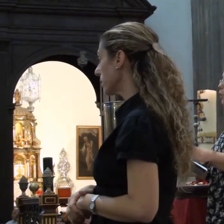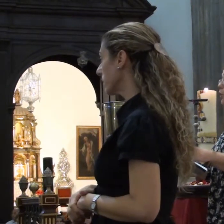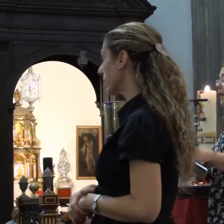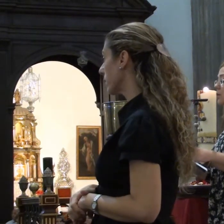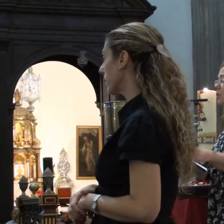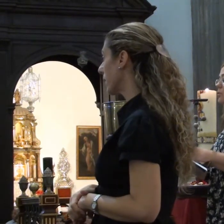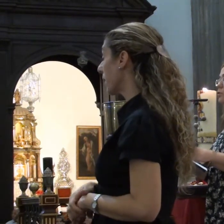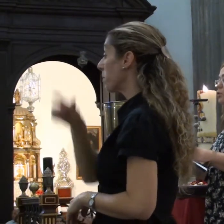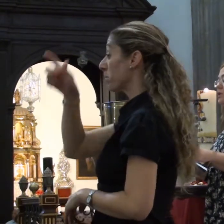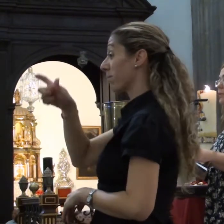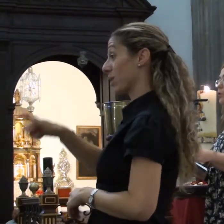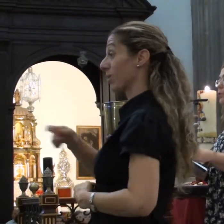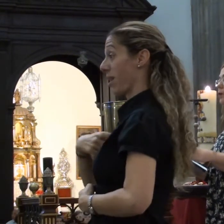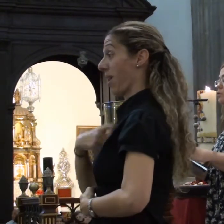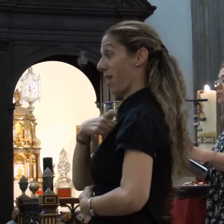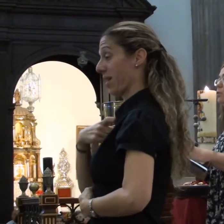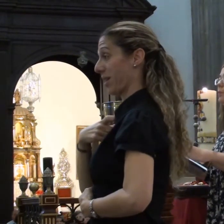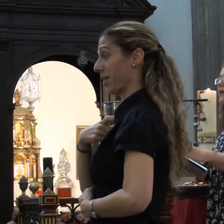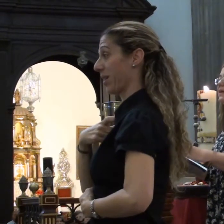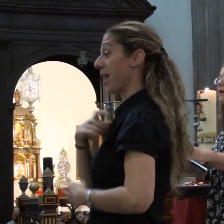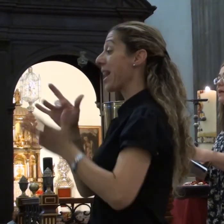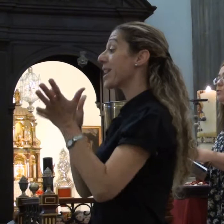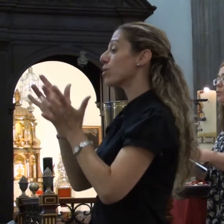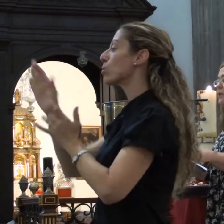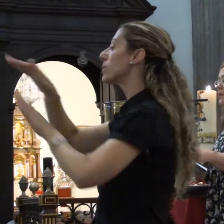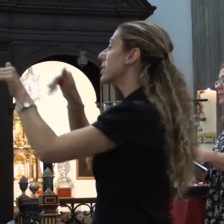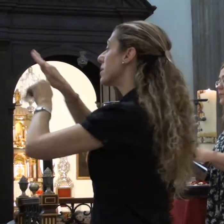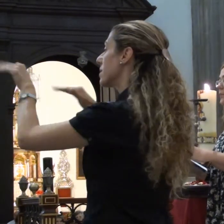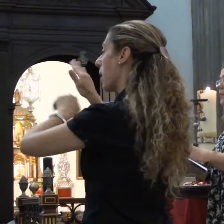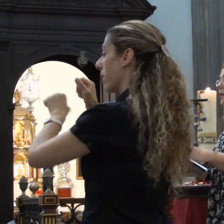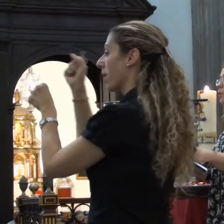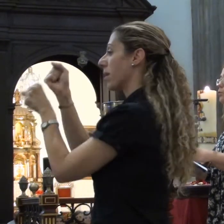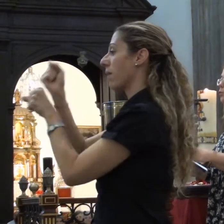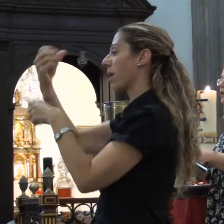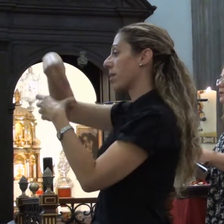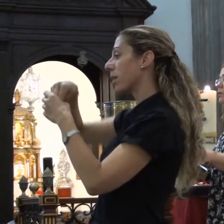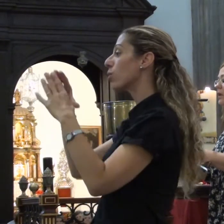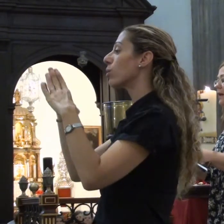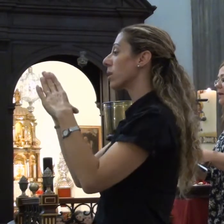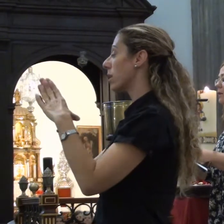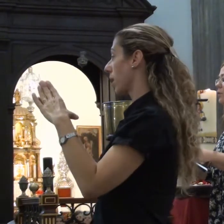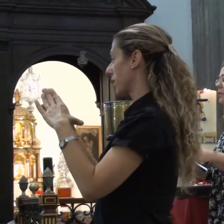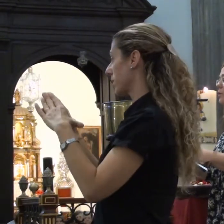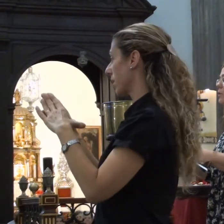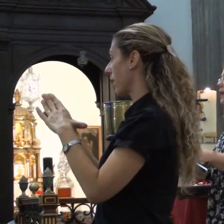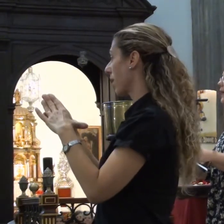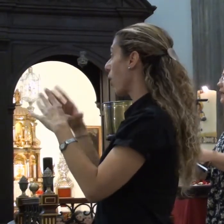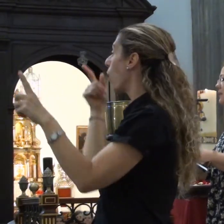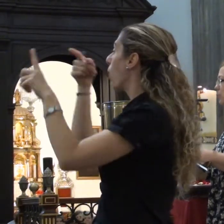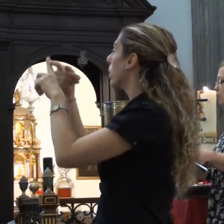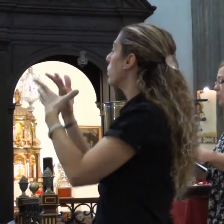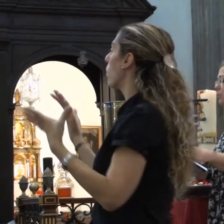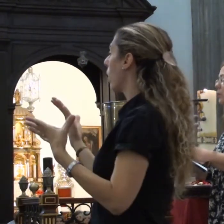los laicos son llamados por Jesús para trabajar en su viña construyendo el reino de Dios